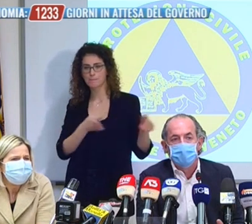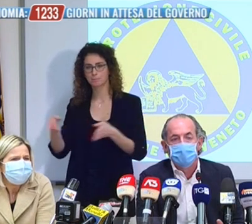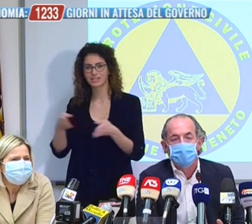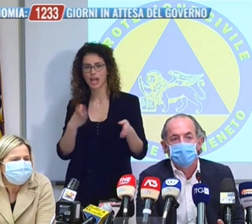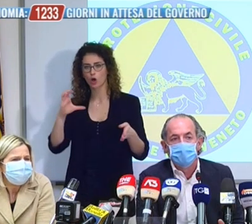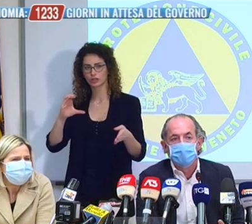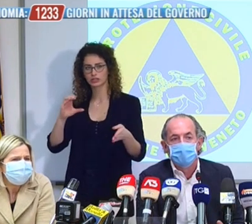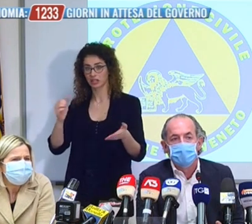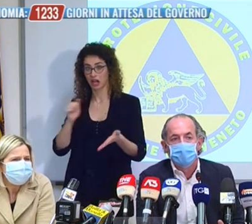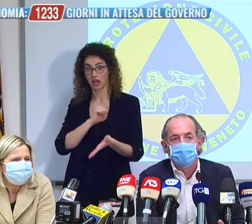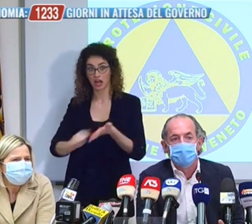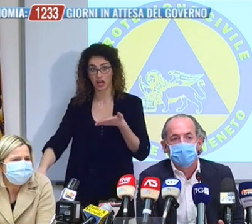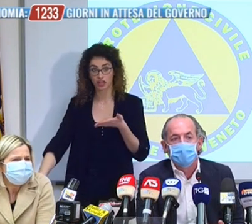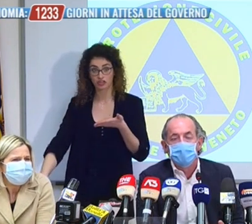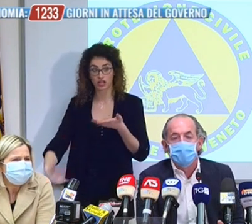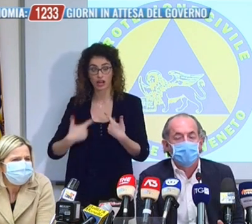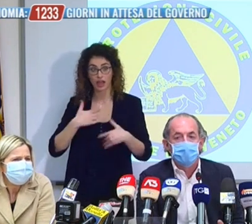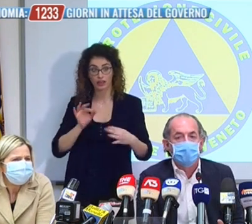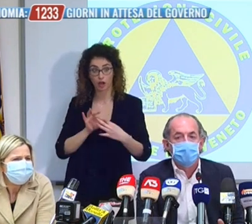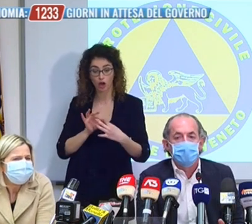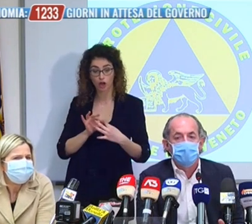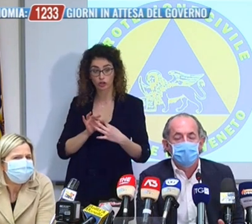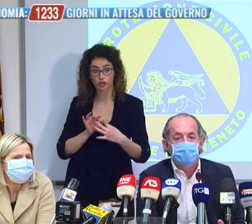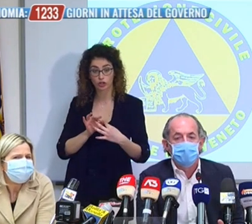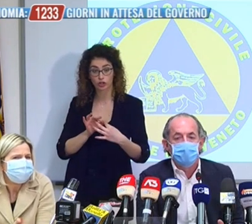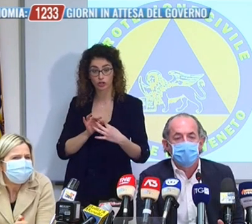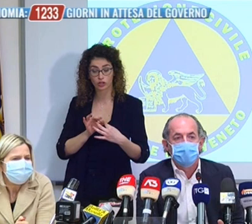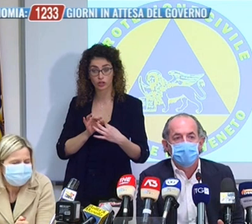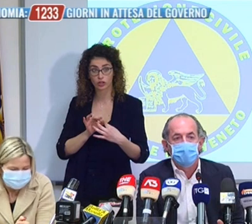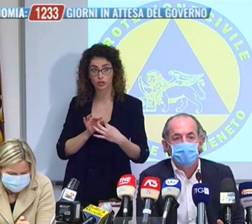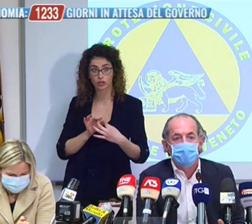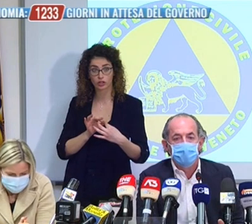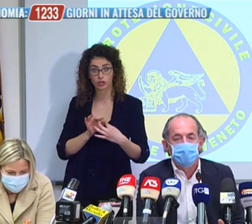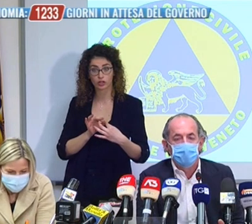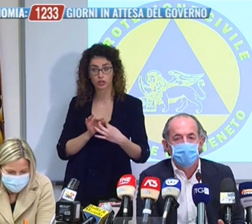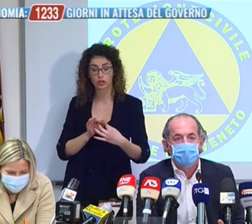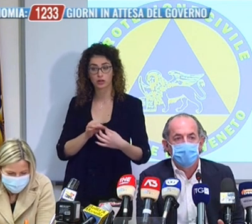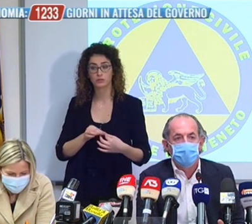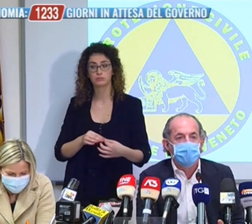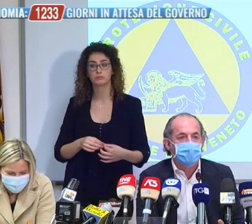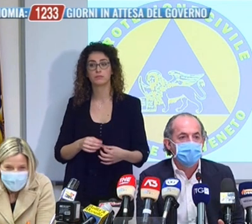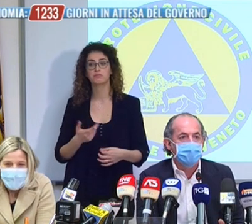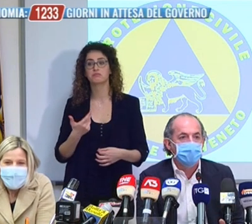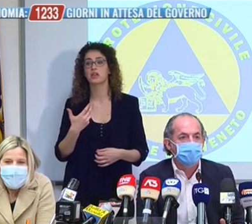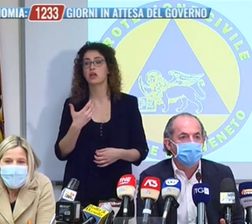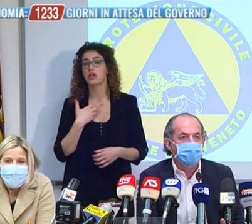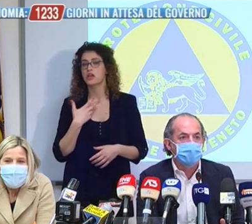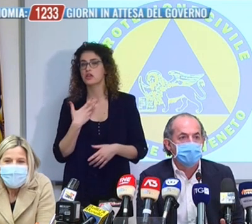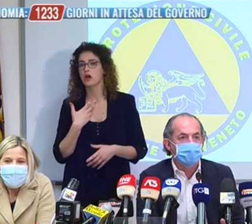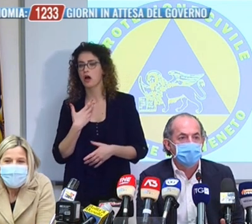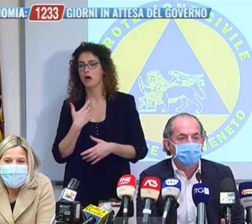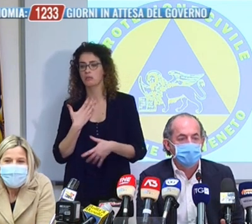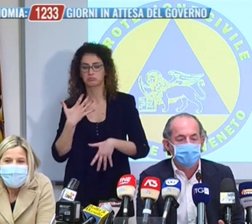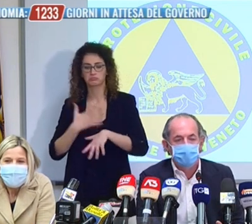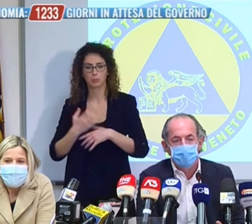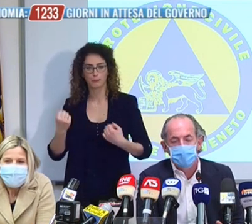cancellato? Lei condivide? Quale le piace di più? Non ho partecipato a tutta questa